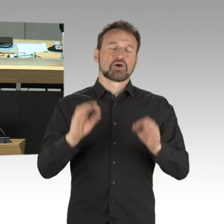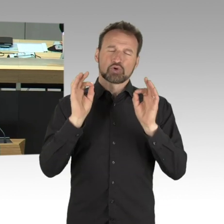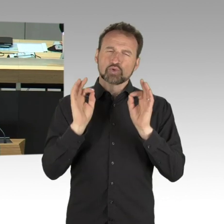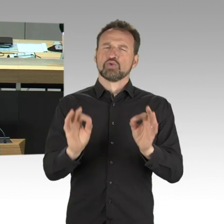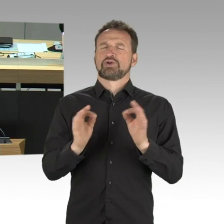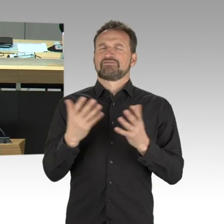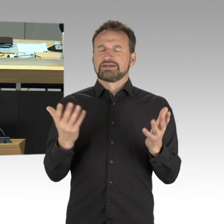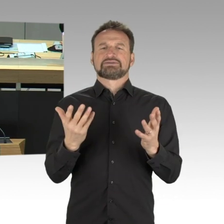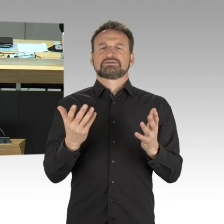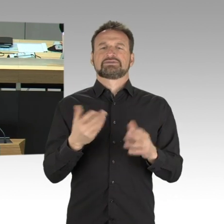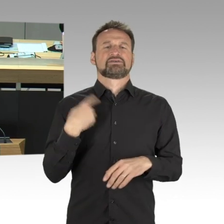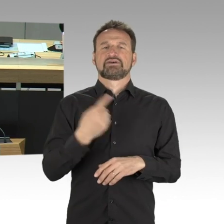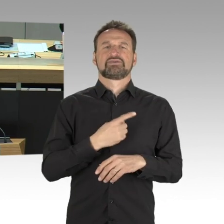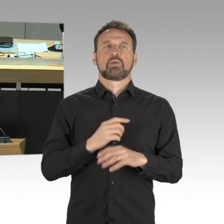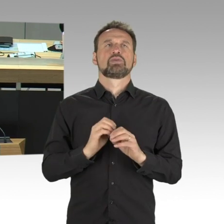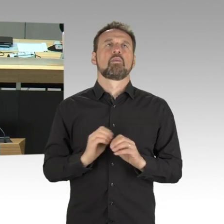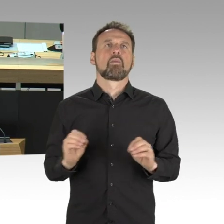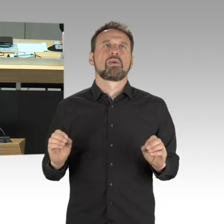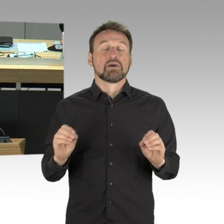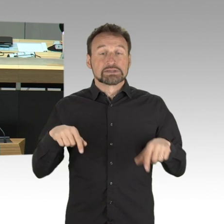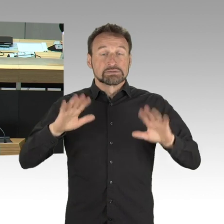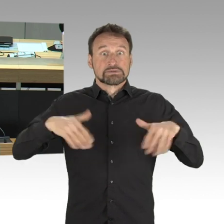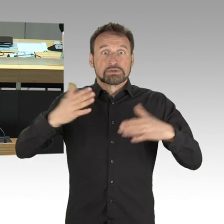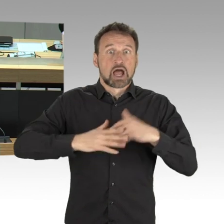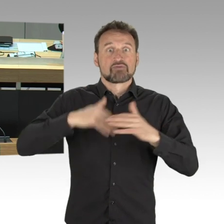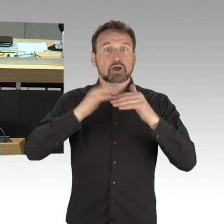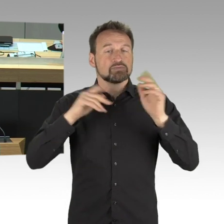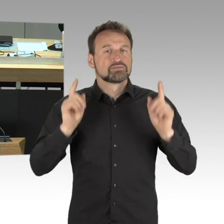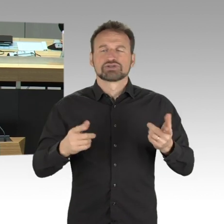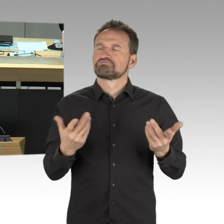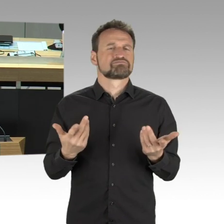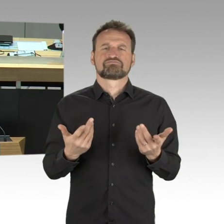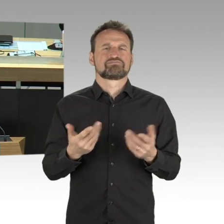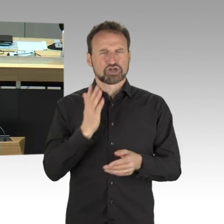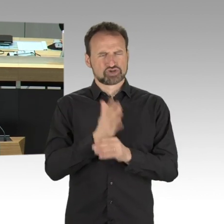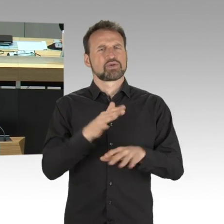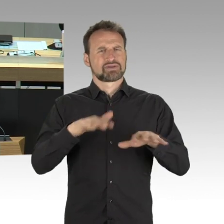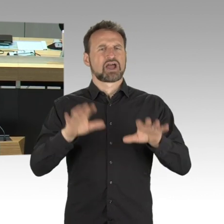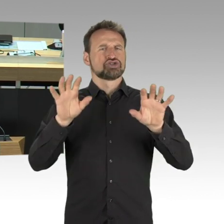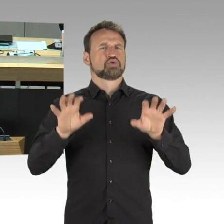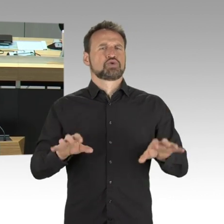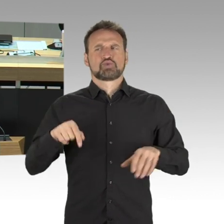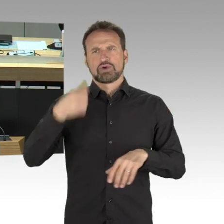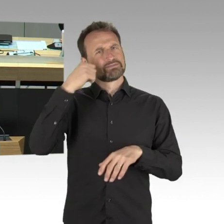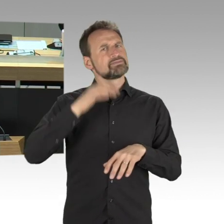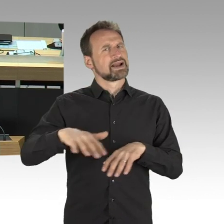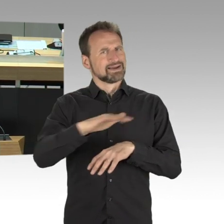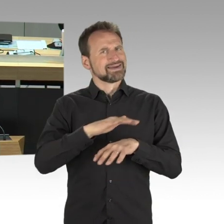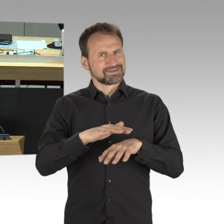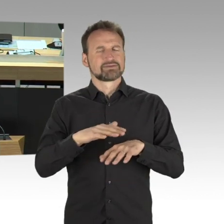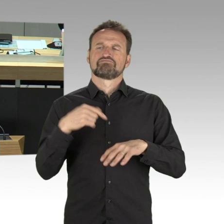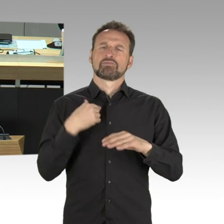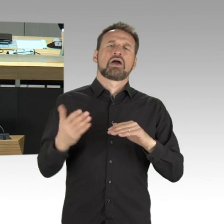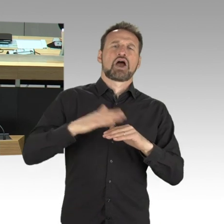einer gefestigten Struktur im Land Berlin auf. Es existiert bereits eine Vielzahl von fachlich hochqualifizierten und innovativen